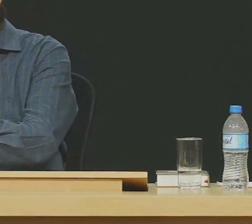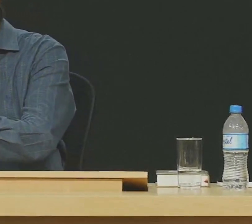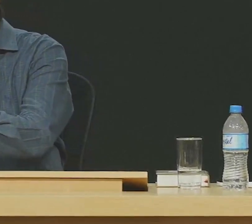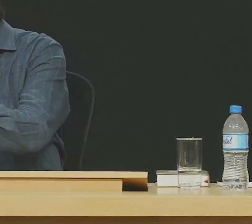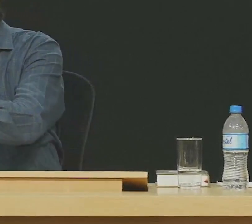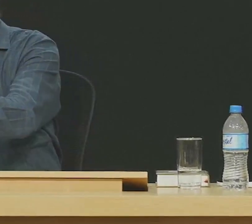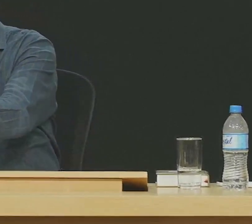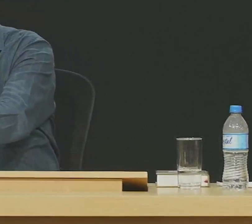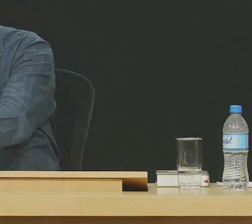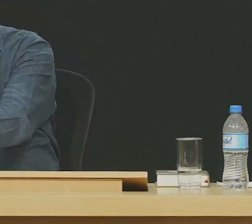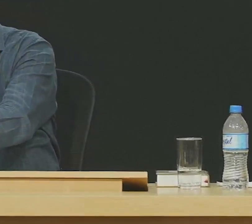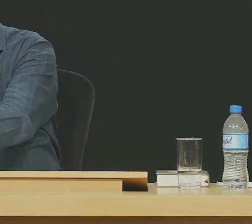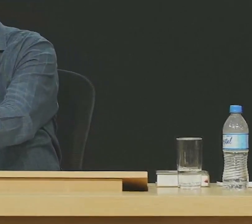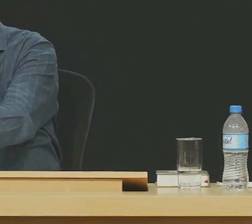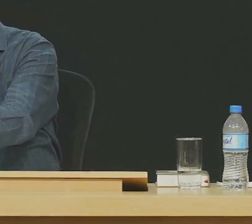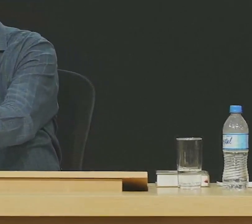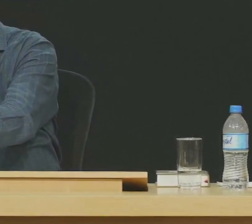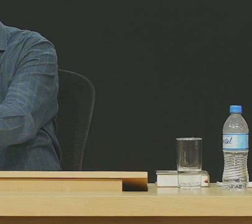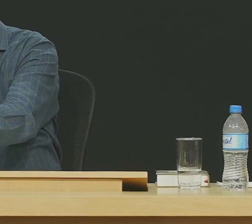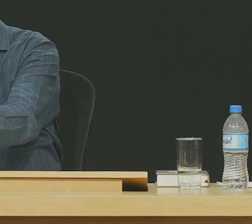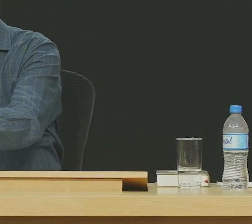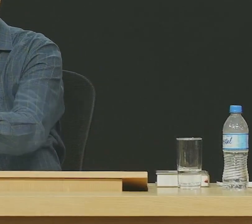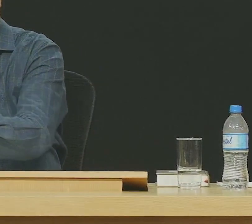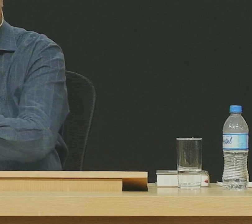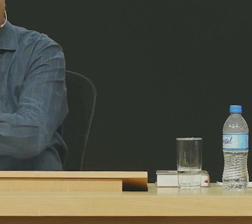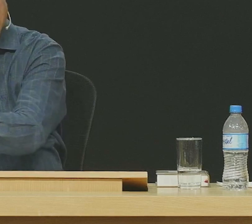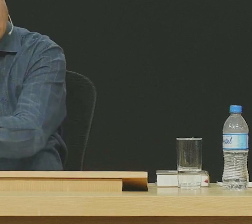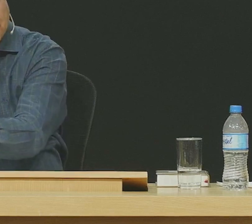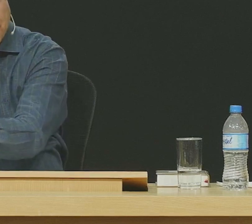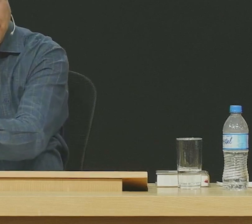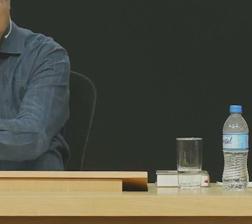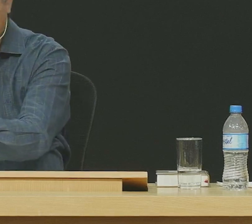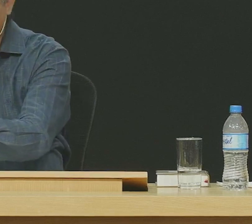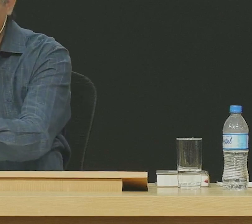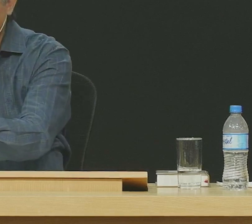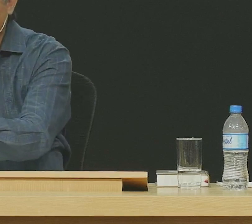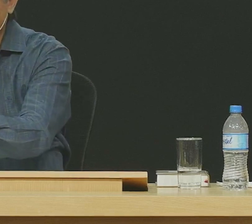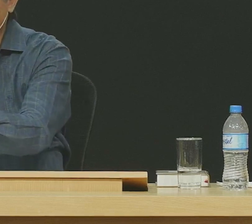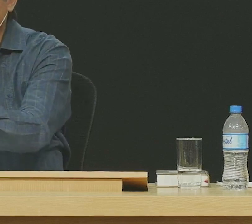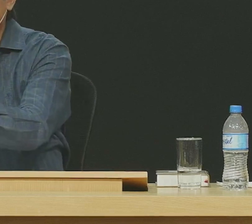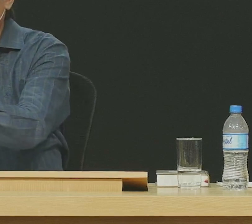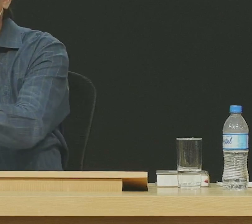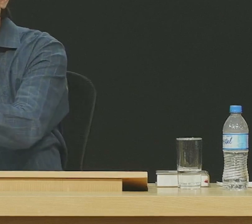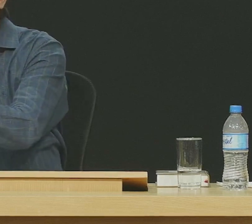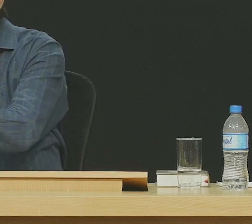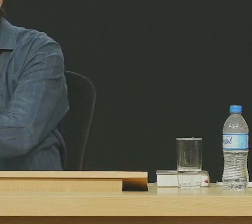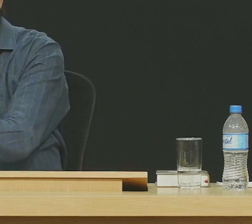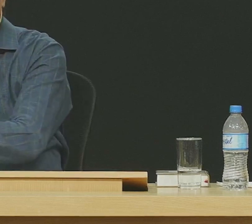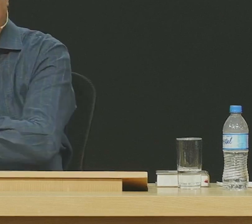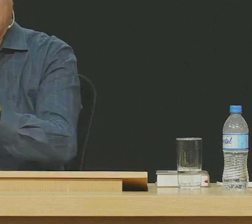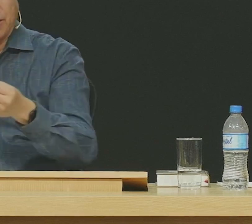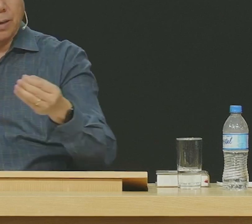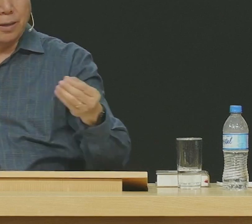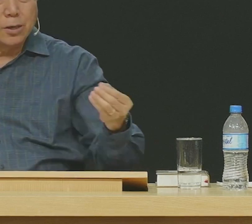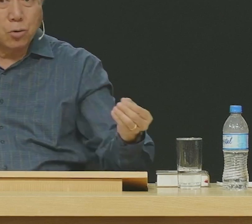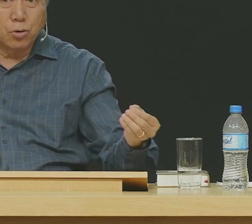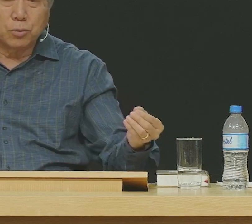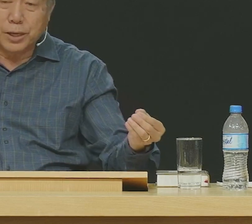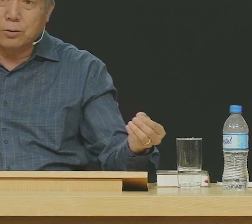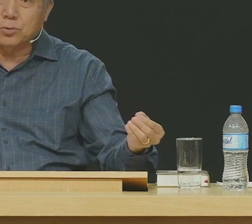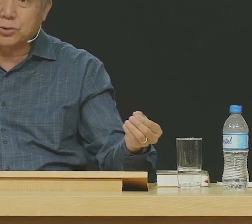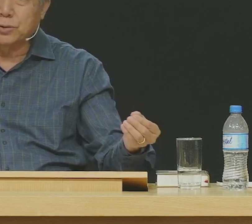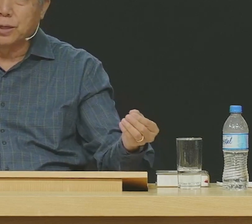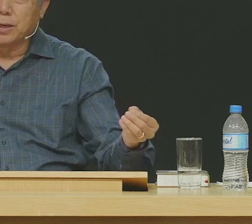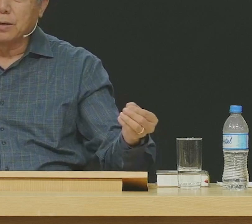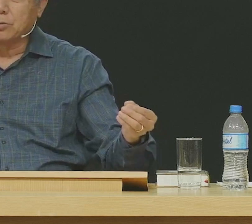se ligar a alguém pobre, você vai compartilhar a pobreza dele. Mas se você se comunica com alguém rico